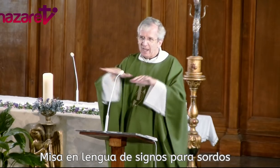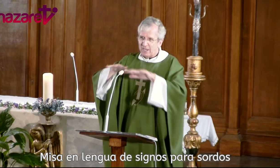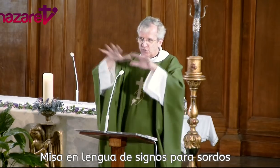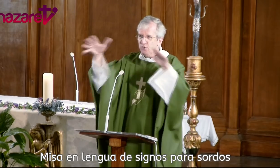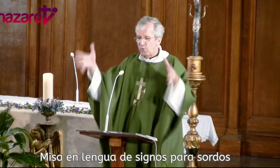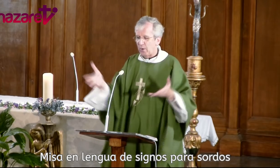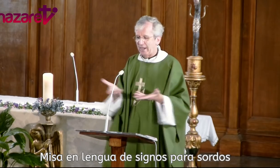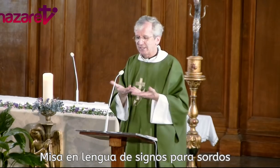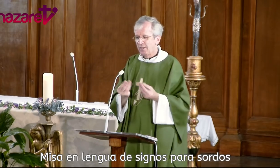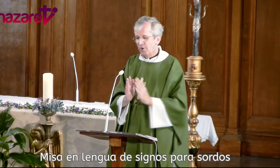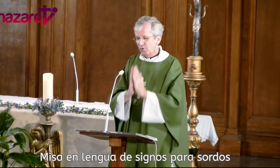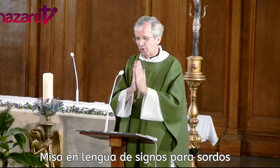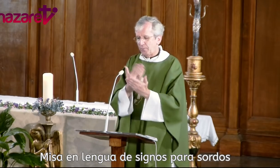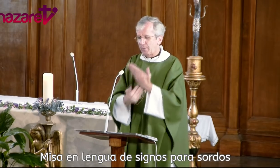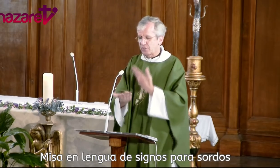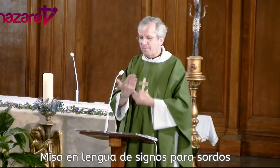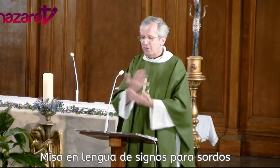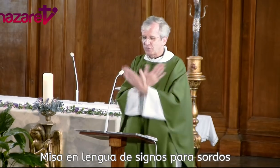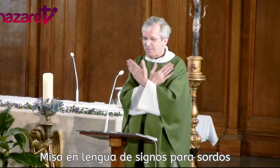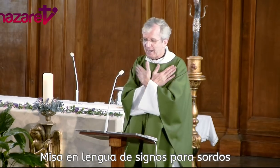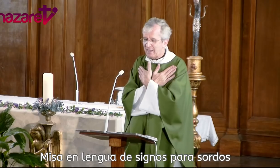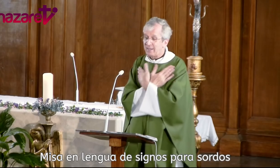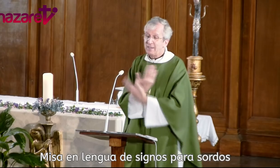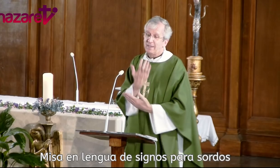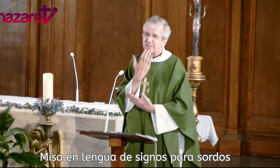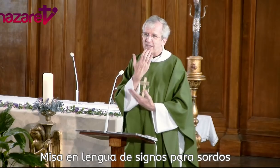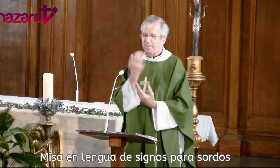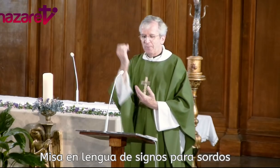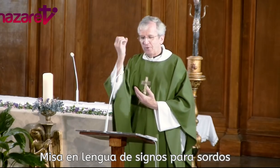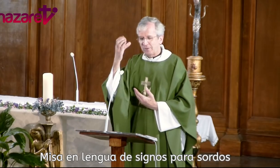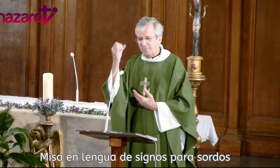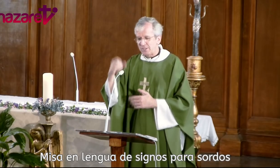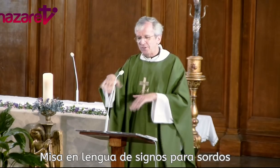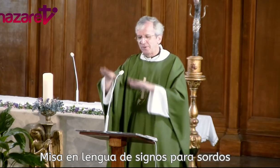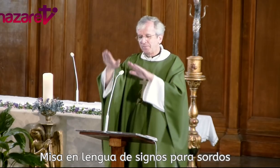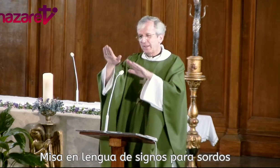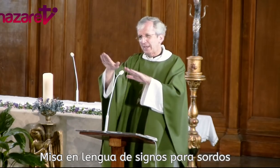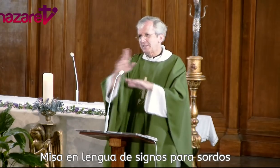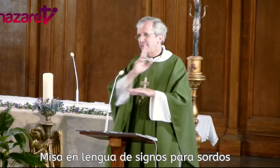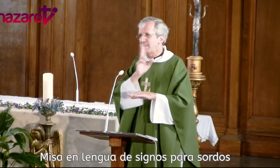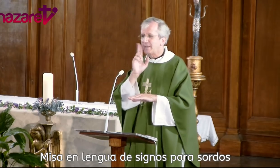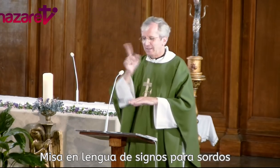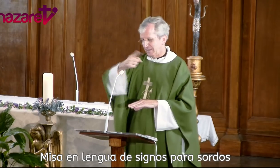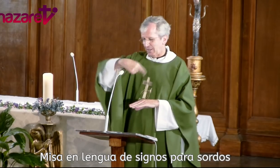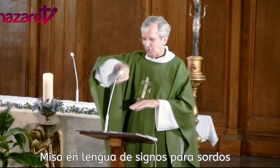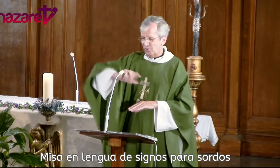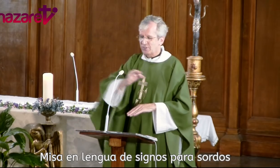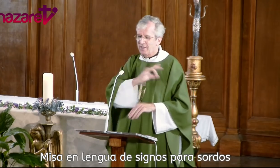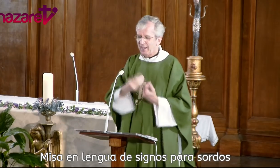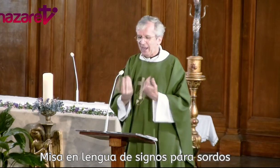esos lugares. Todo lo ponemos en manos de María, que es ejemplo de misión, que es madre de todos. El